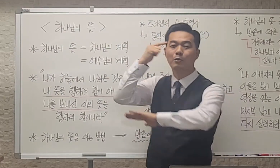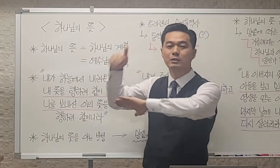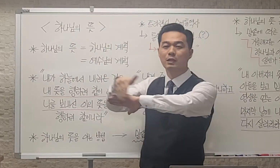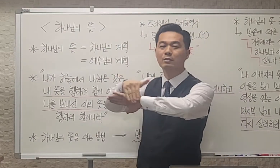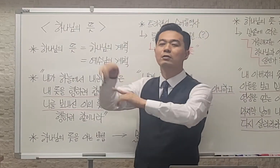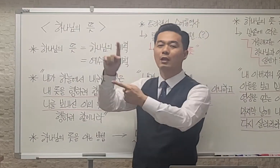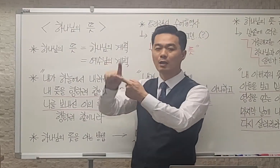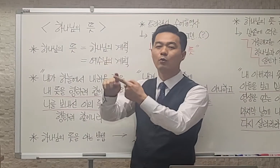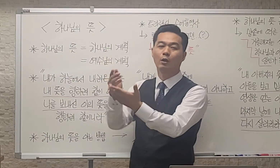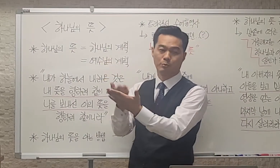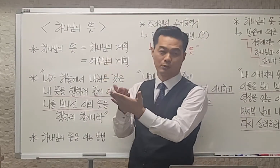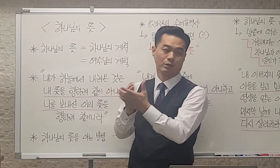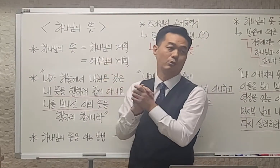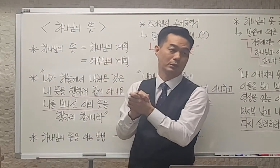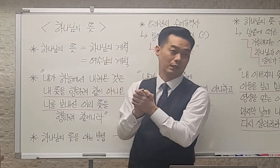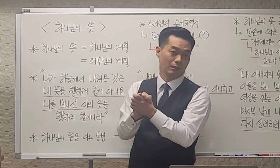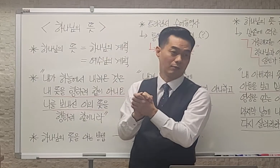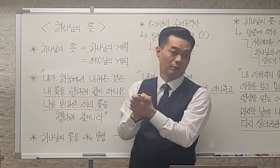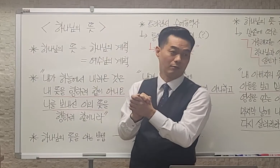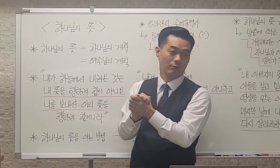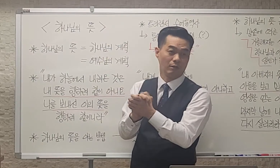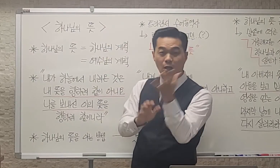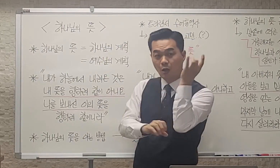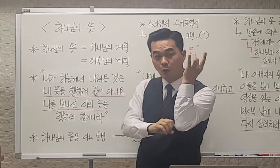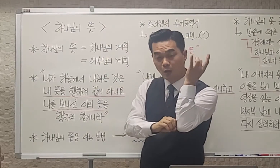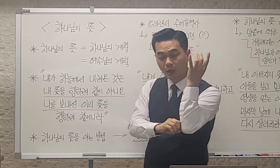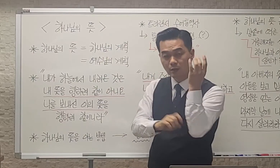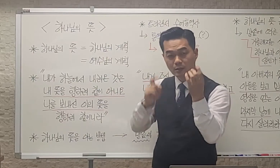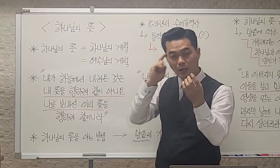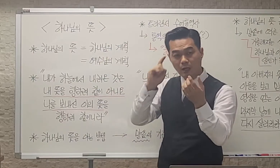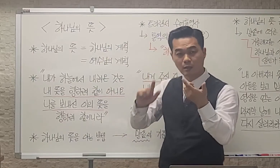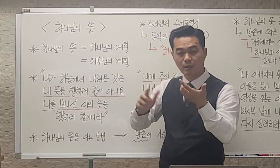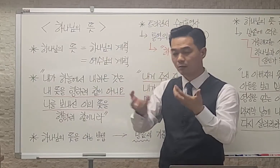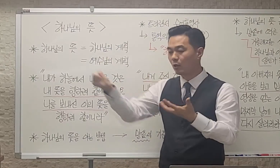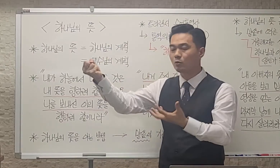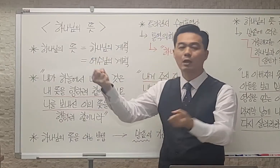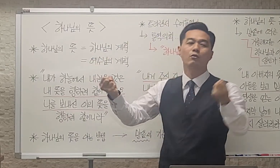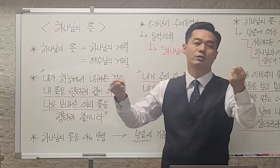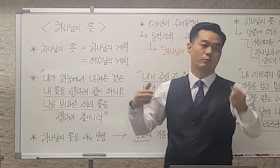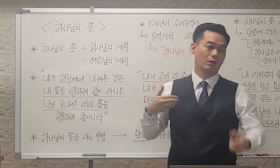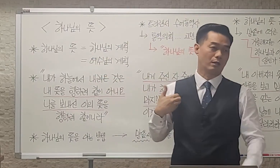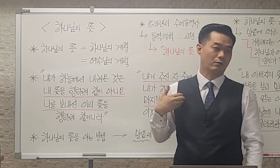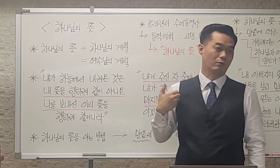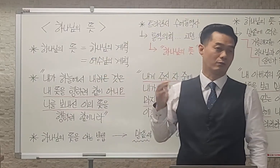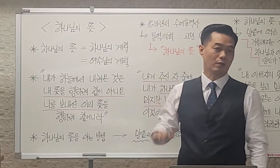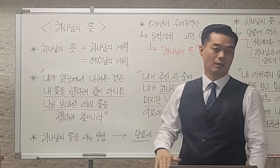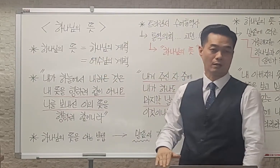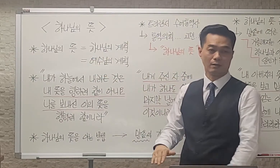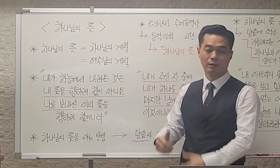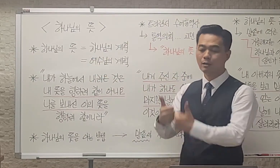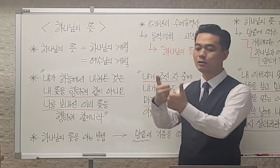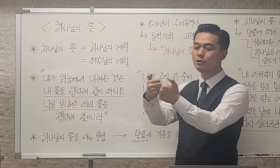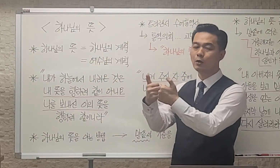아버지의 뜻대로 하옵소서 기도하잖아요. 원래는 생각이 따로따로일지 몰라요. 그런데 의논한